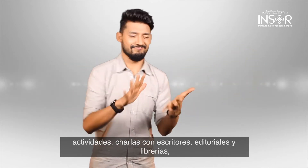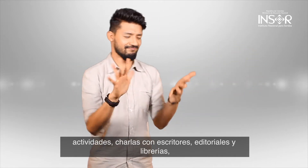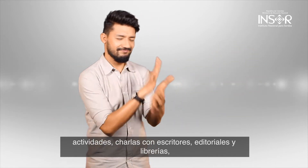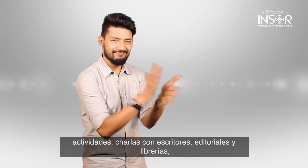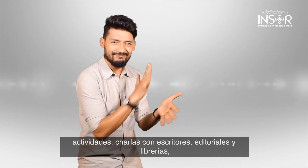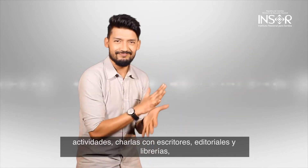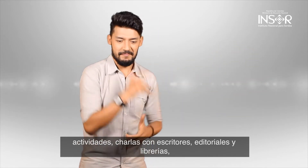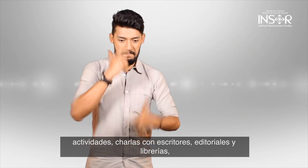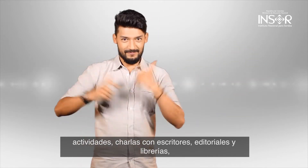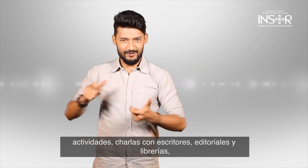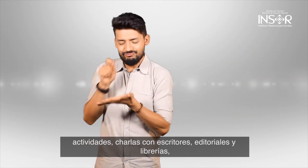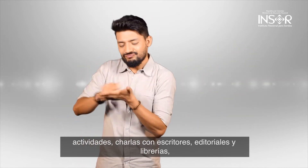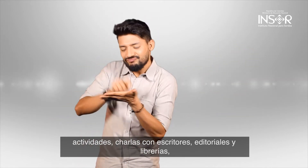escritores, editoriales y librerías.